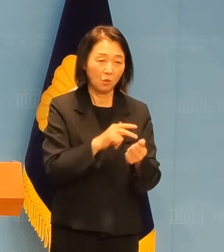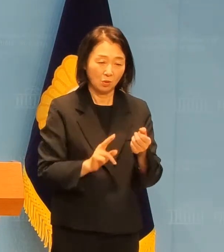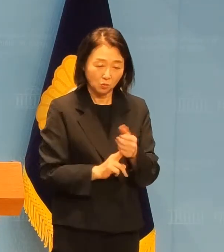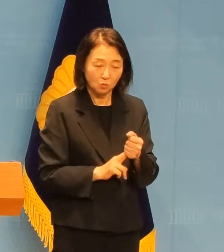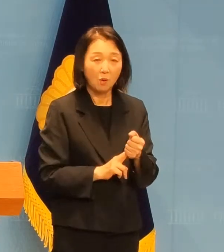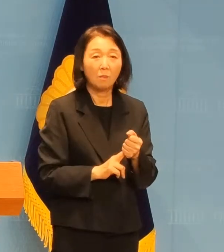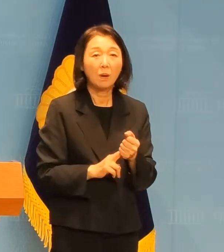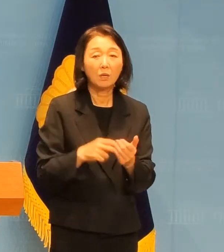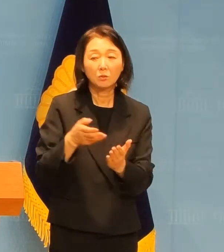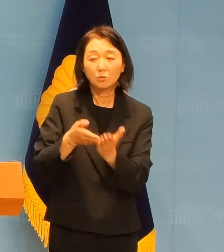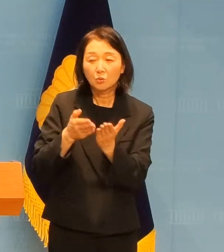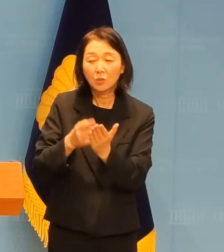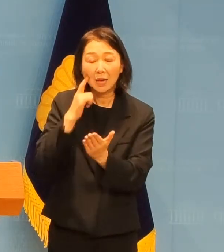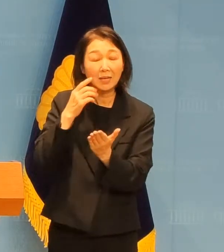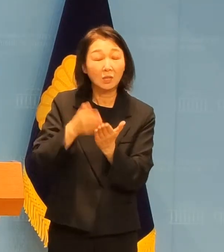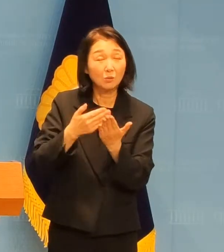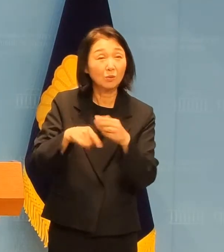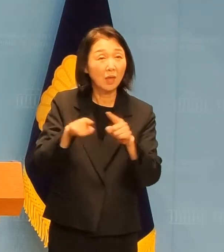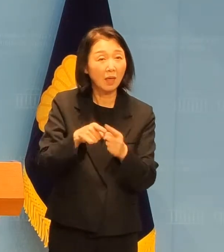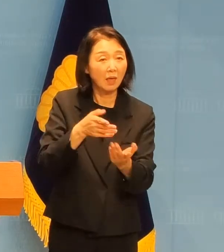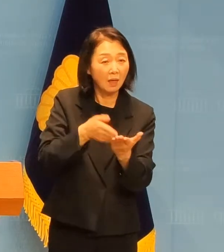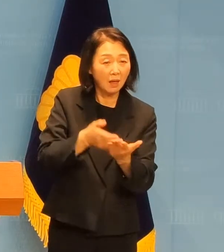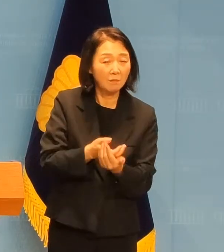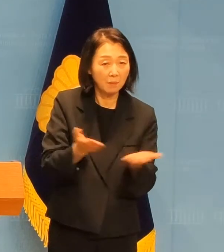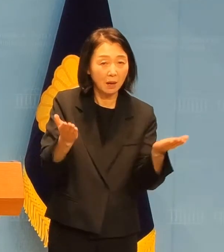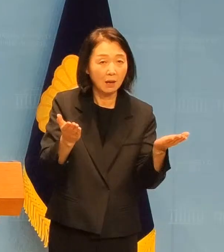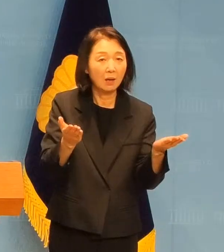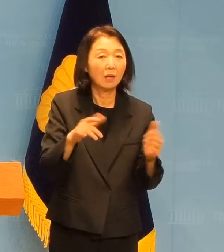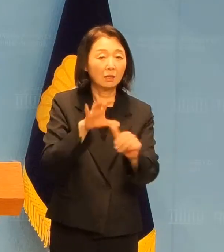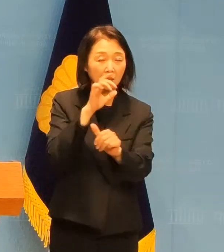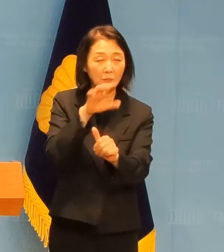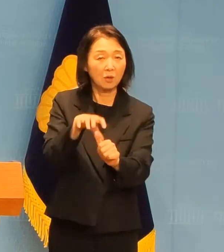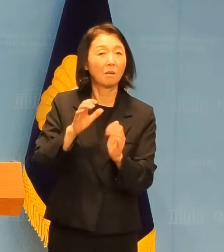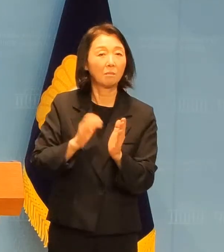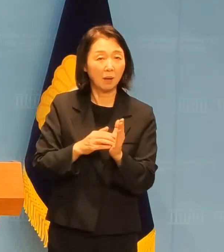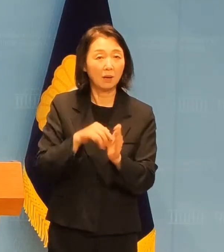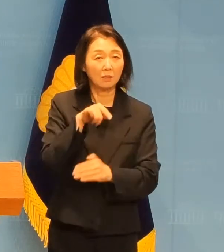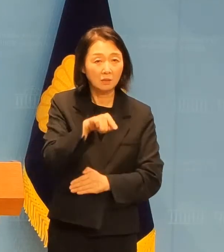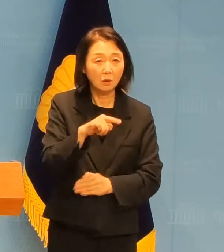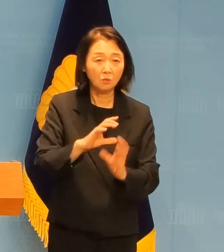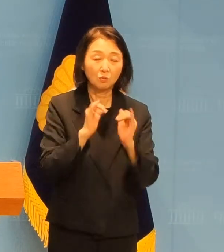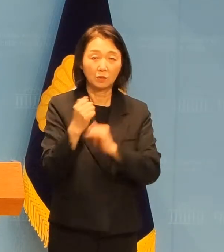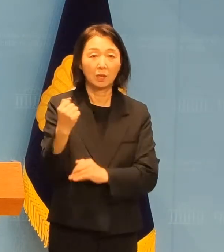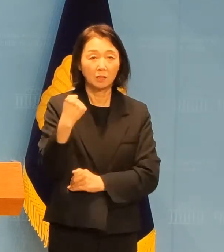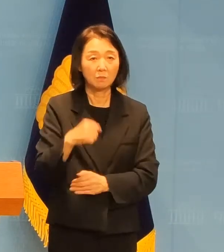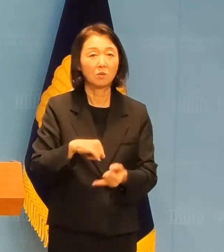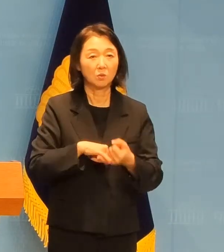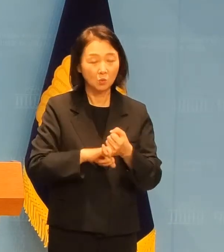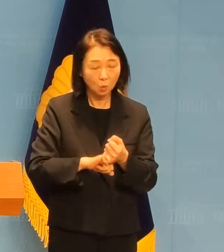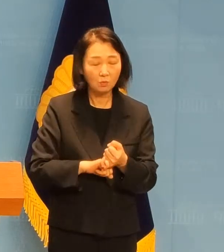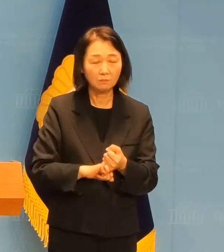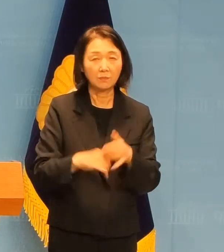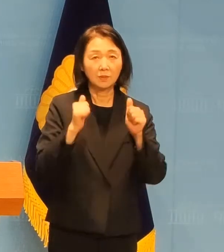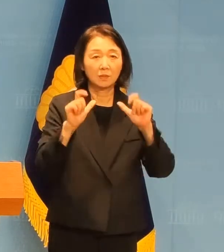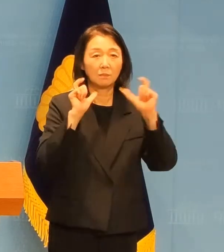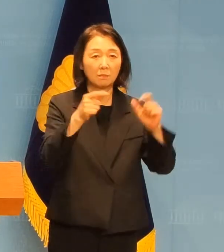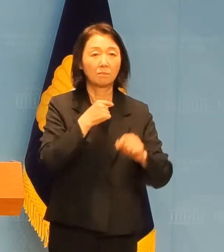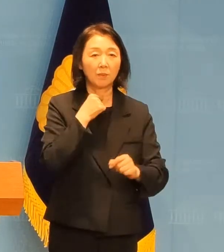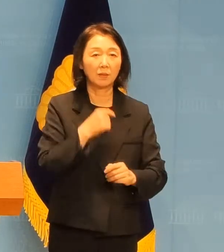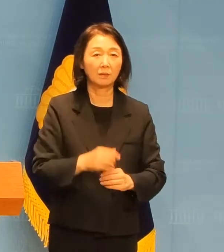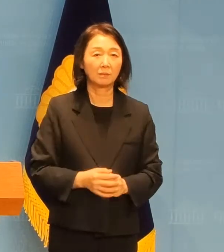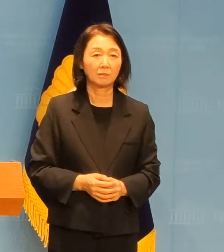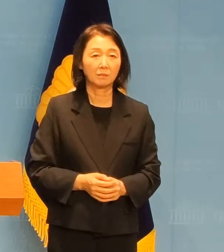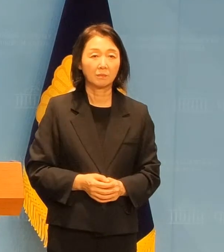뉴스를 가짜뉴스의 전파의 장으로 악용한 오만함을 국민의힘이 반드시